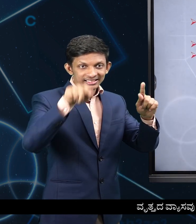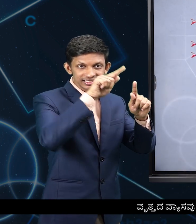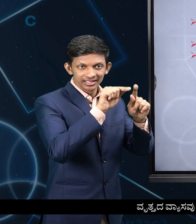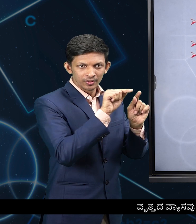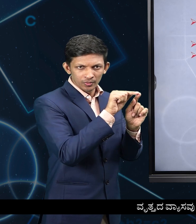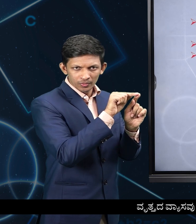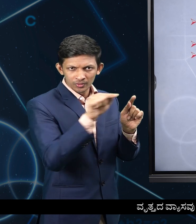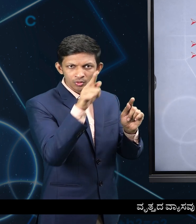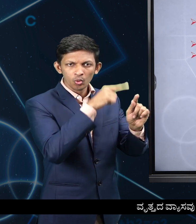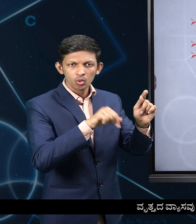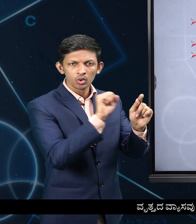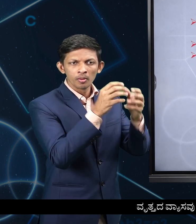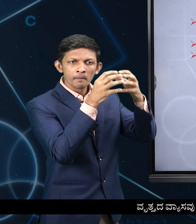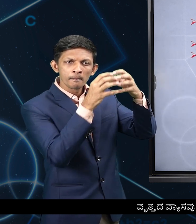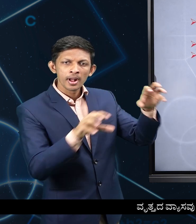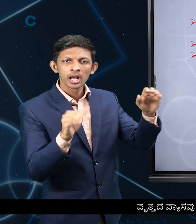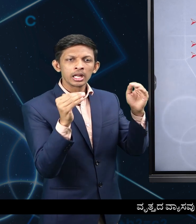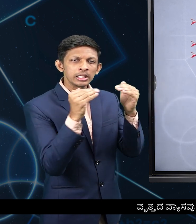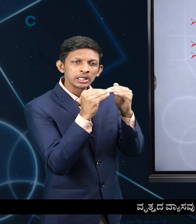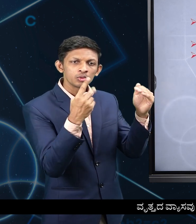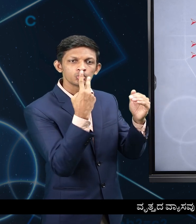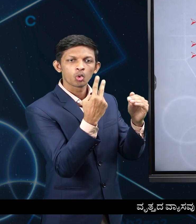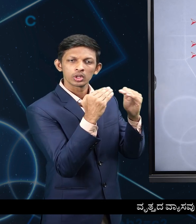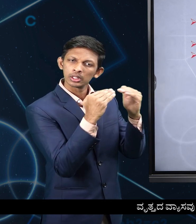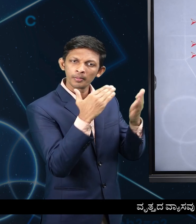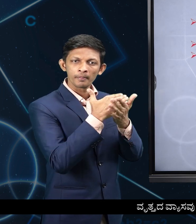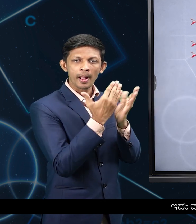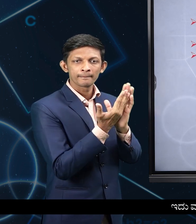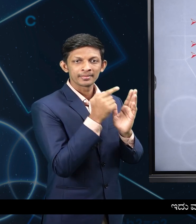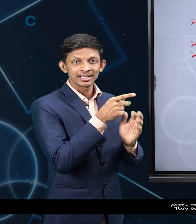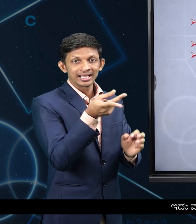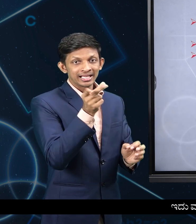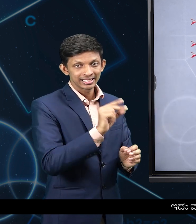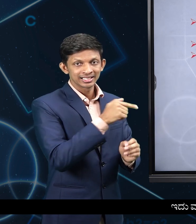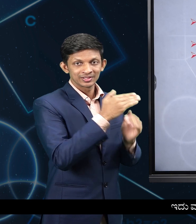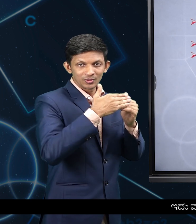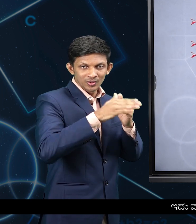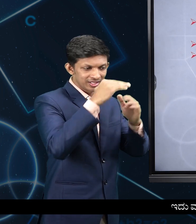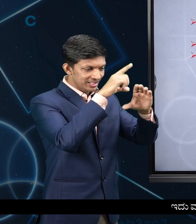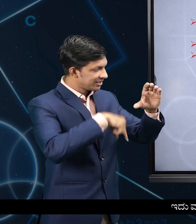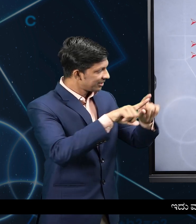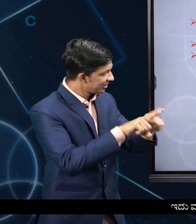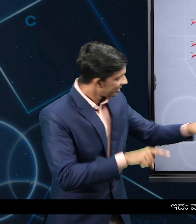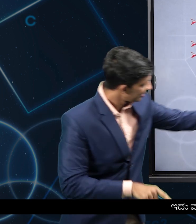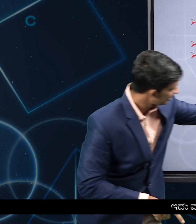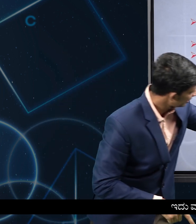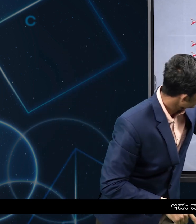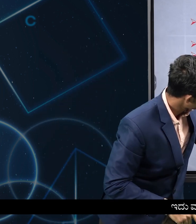ವೃತ್ತದ ವ್ಯಾಸವು ಅದನ್ನು ಎರಡು ಸಮಾನ ಭಾಗಗಳಾಗಿ ವಿಭಜಿಸುತ್ತದೆ. ಇದು ವೃತ್ತದ ಉದ್ದದ ಸ್ವರಮೇಳ ಕೂಡ ಆಗಿದೆ.